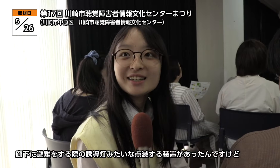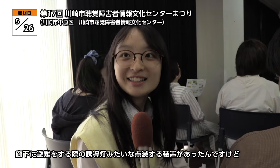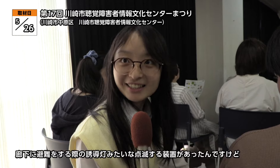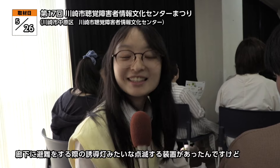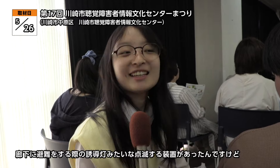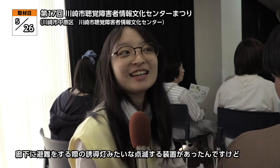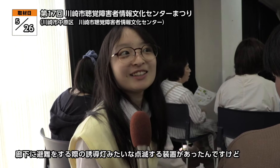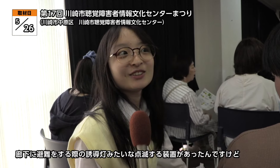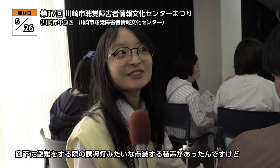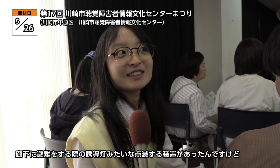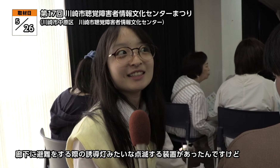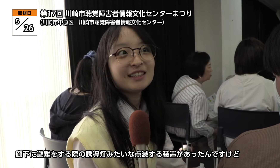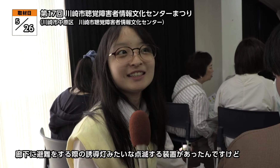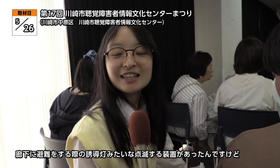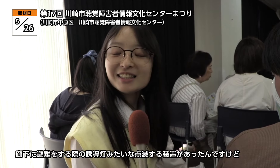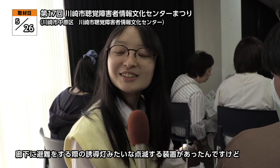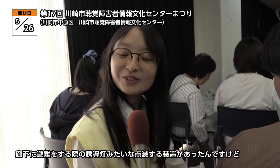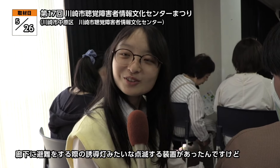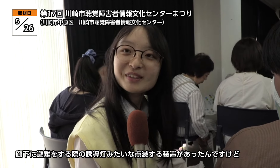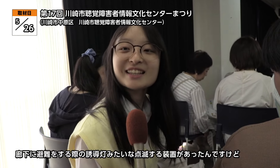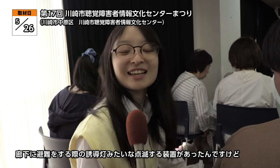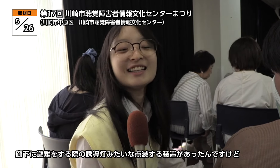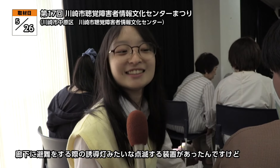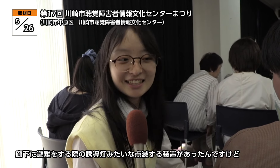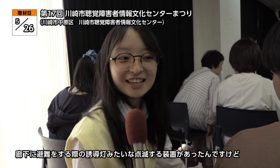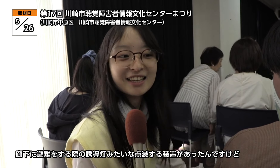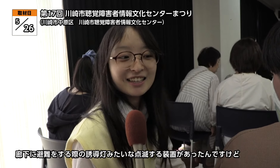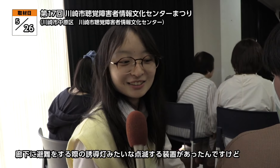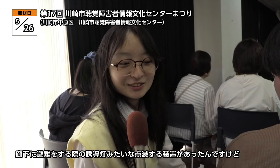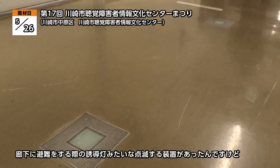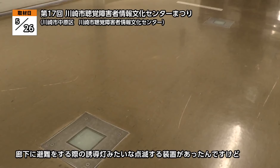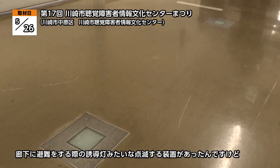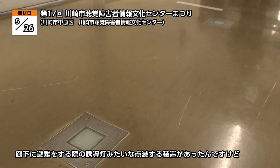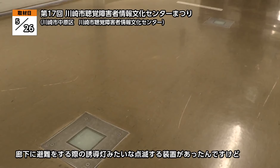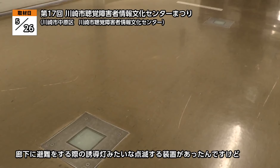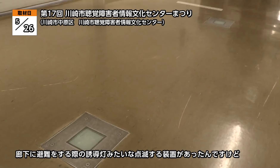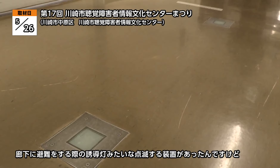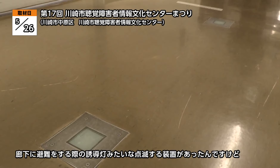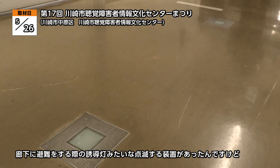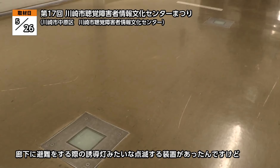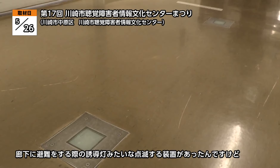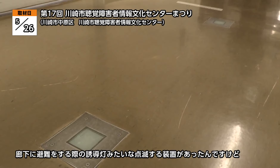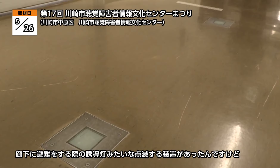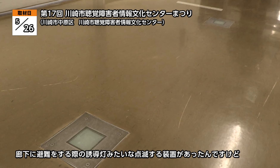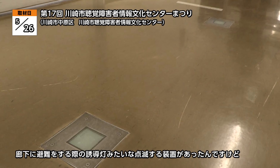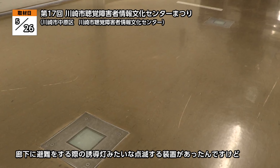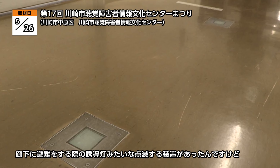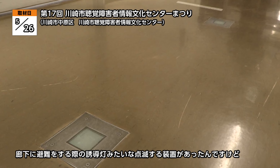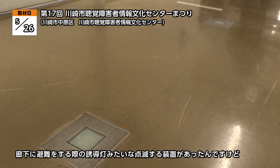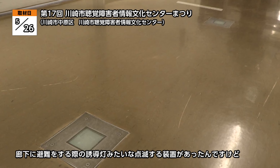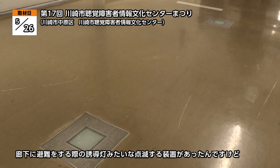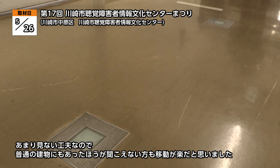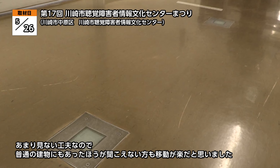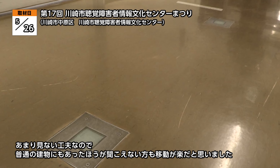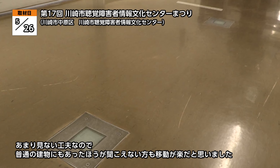に避難灯みたいな感じで点滅するみたいな仕掛けがあったんですけど、こういうところじ